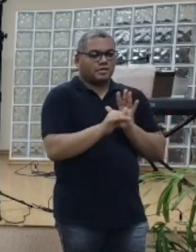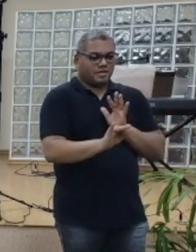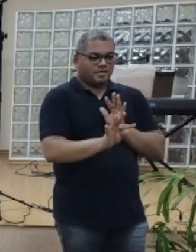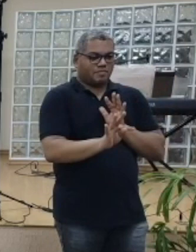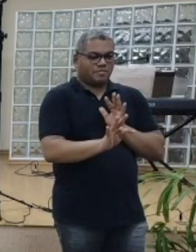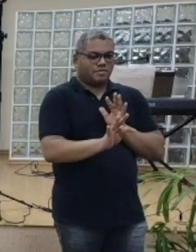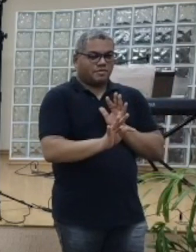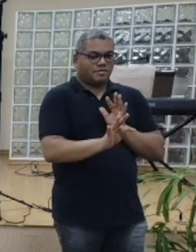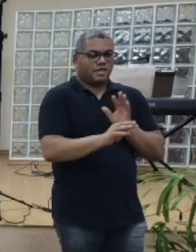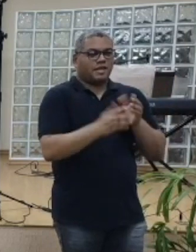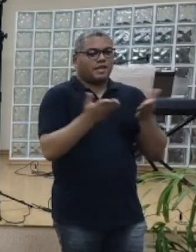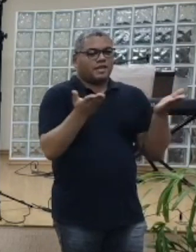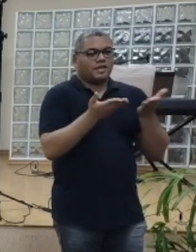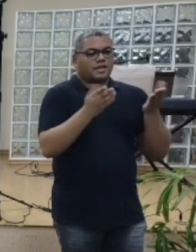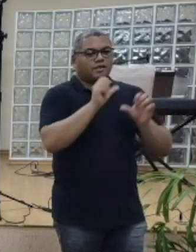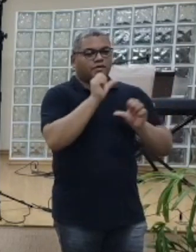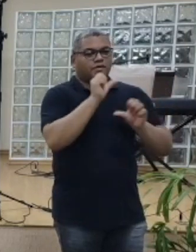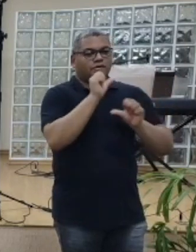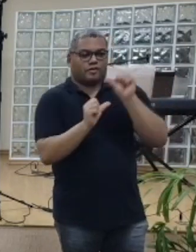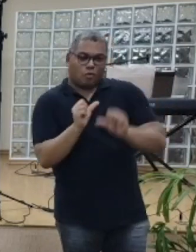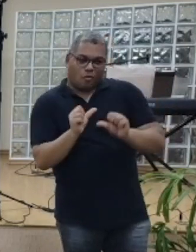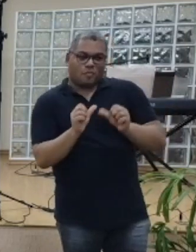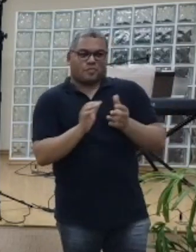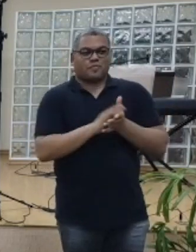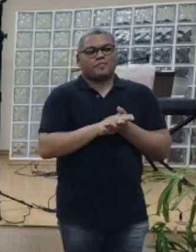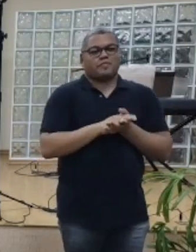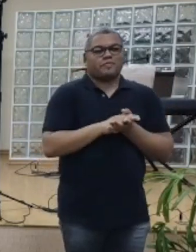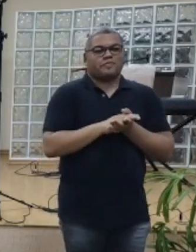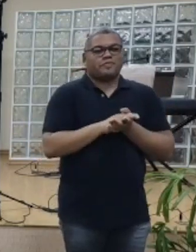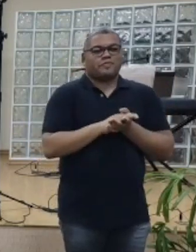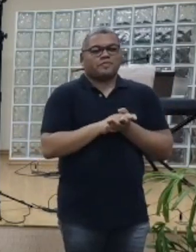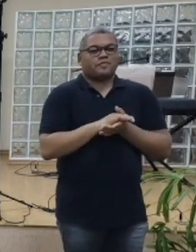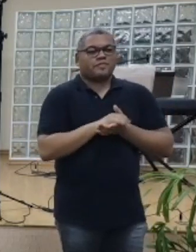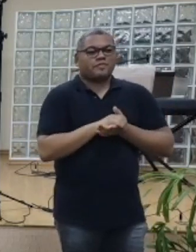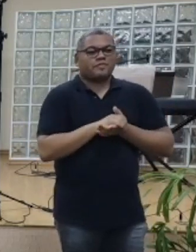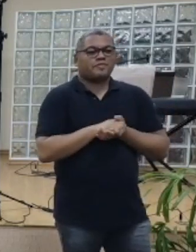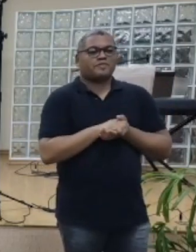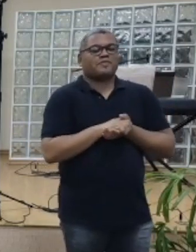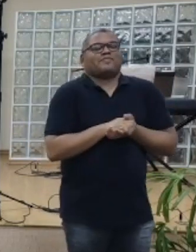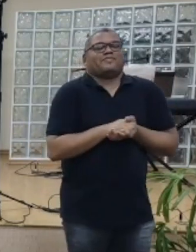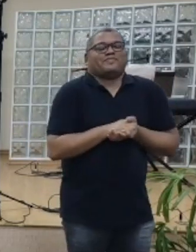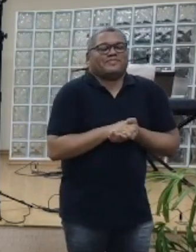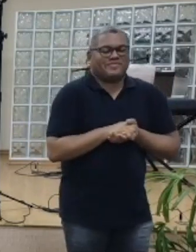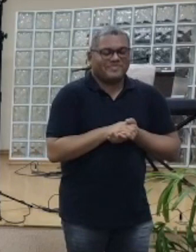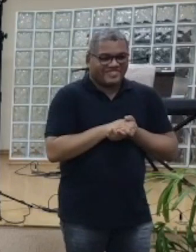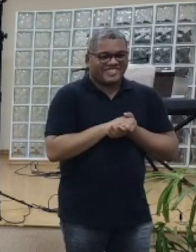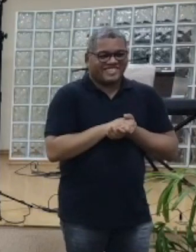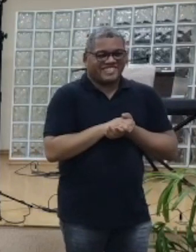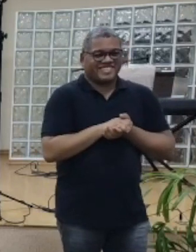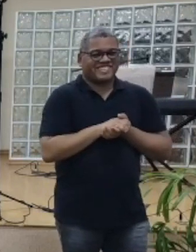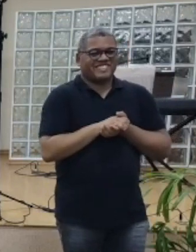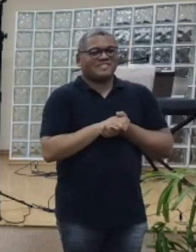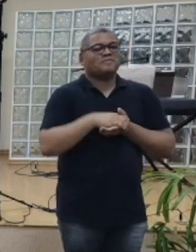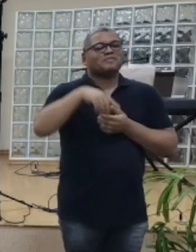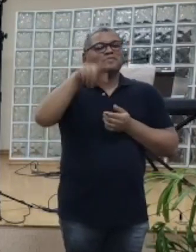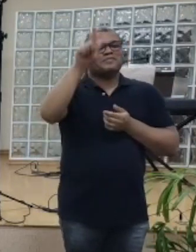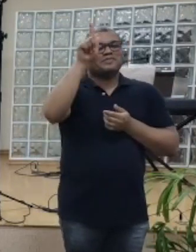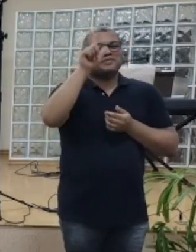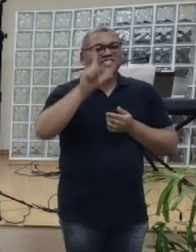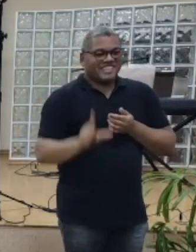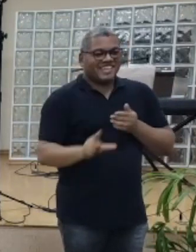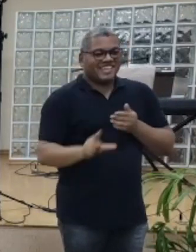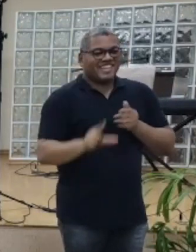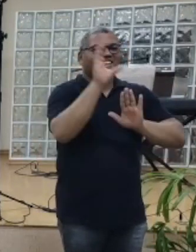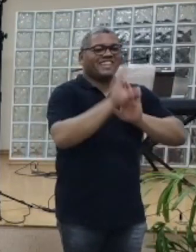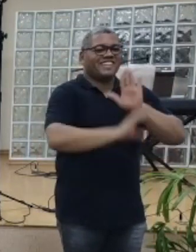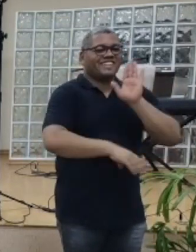de reforço, para que a gente possa dar sequência às atividades. Gálatas capítulo